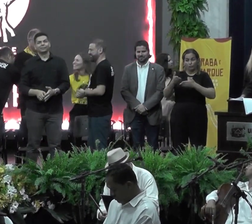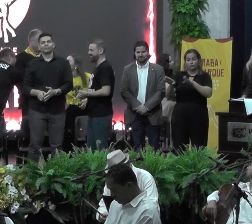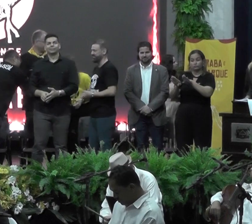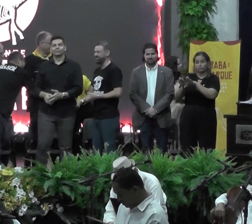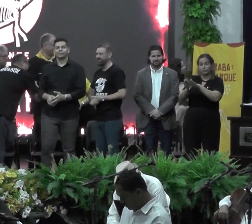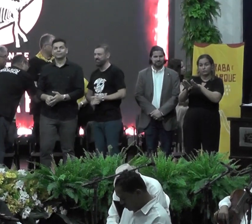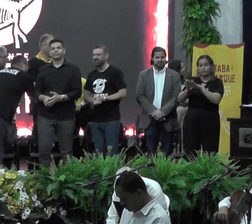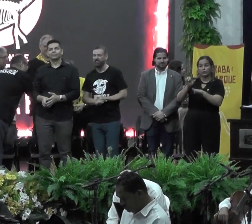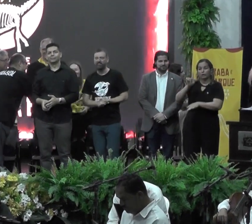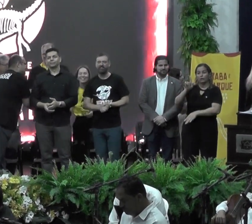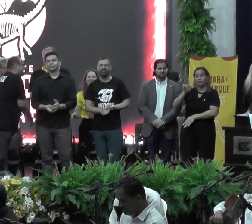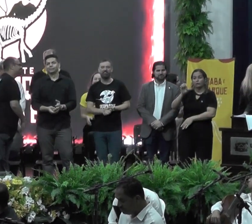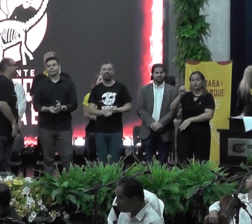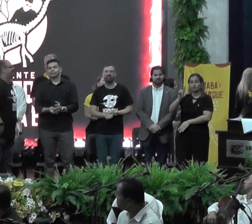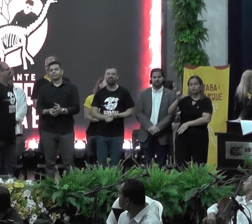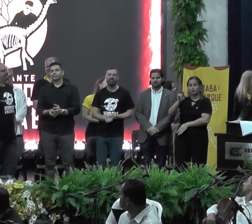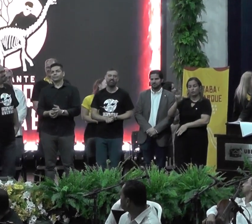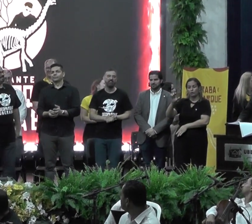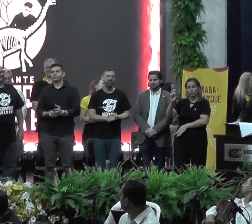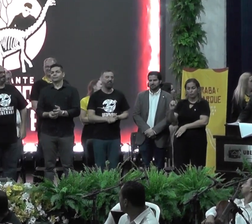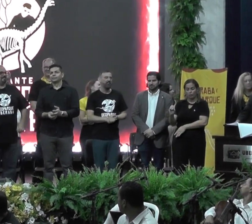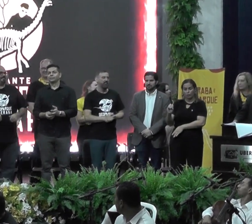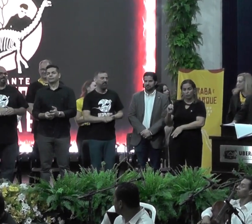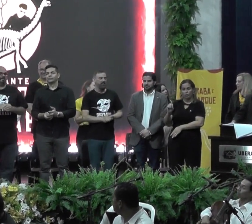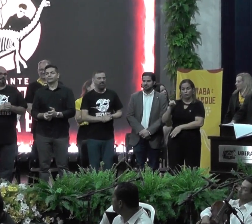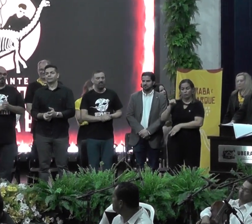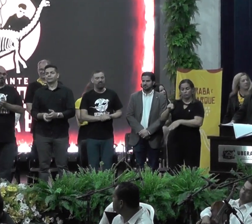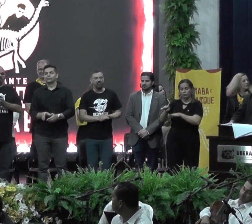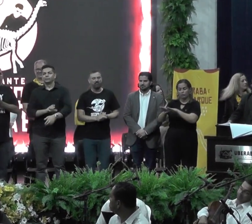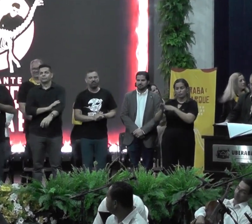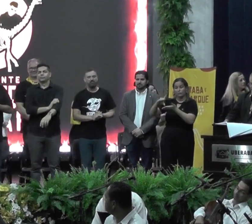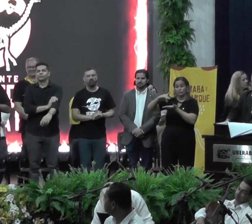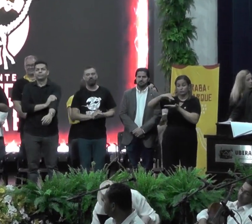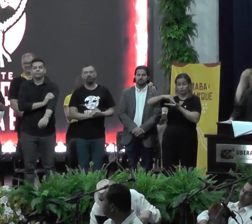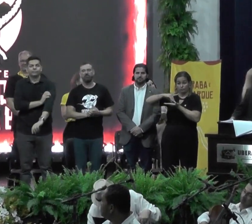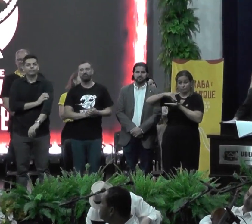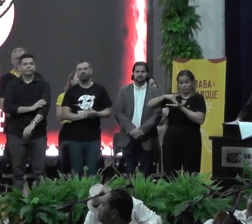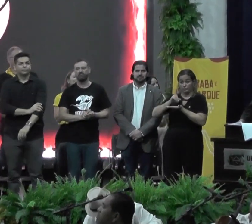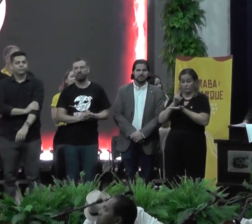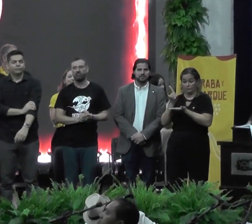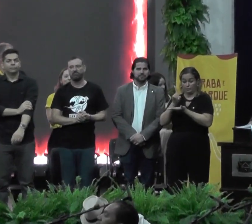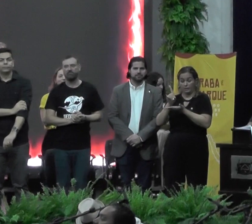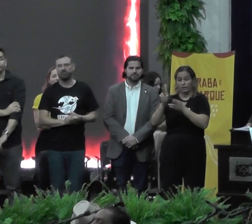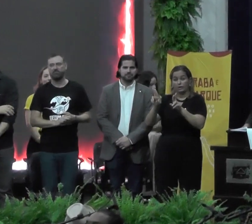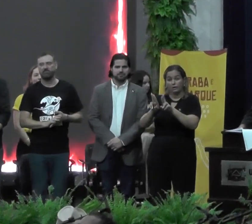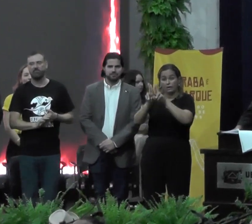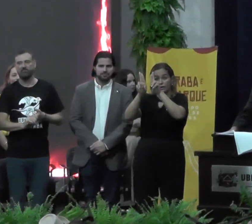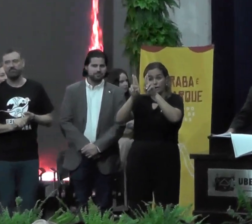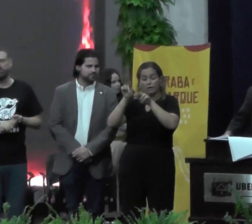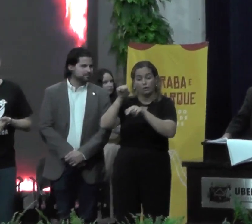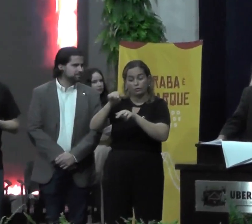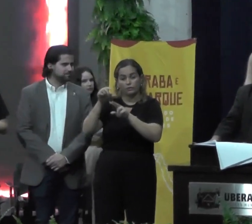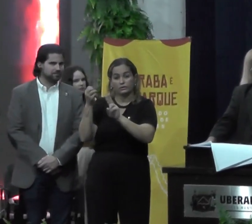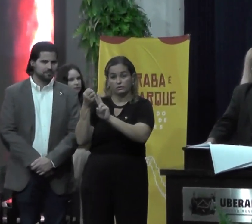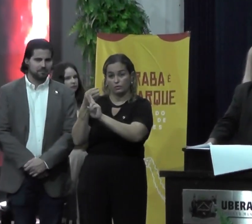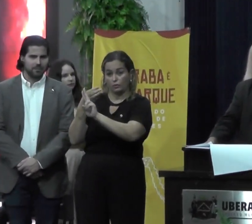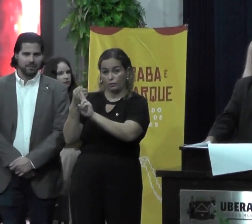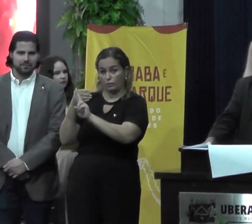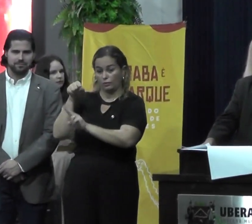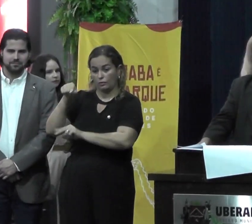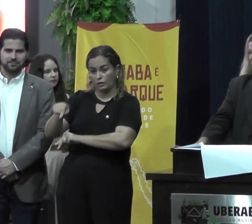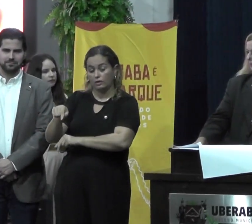Convidamos o geólogo do Complexo Cultural e Científico de Peirópolis, da Universidade do Triângulo Mineiro